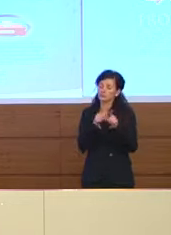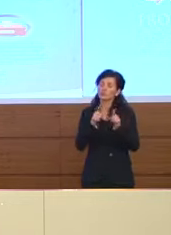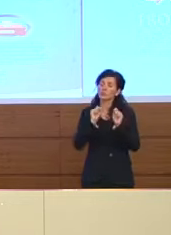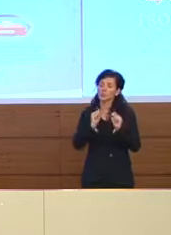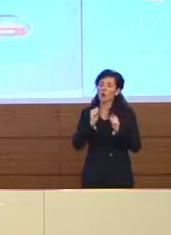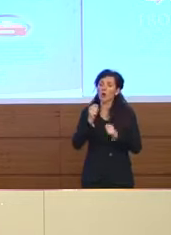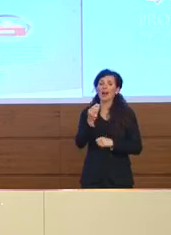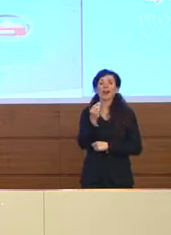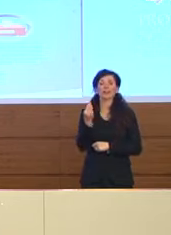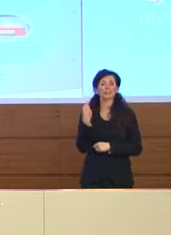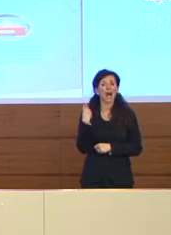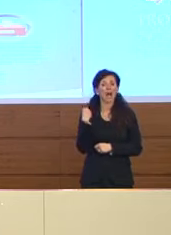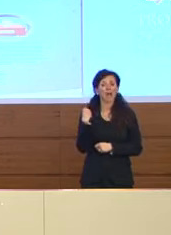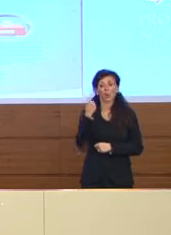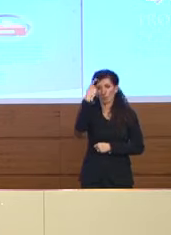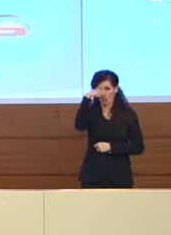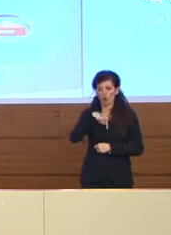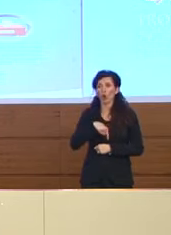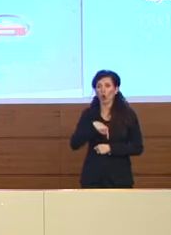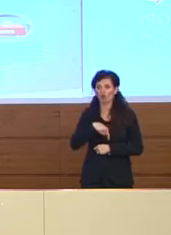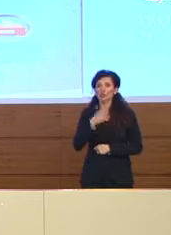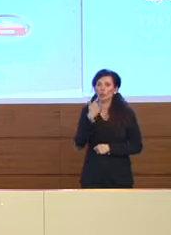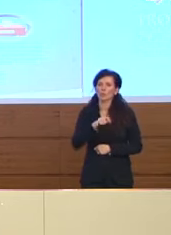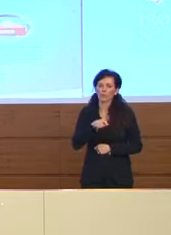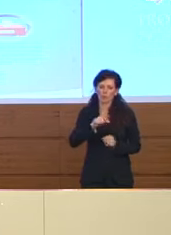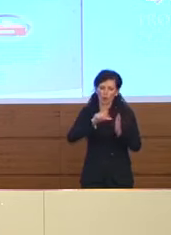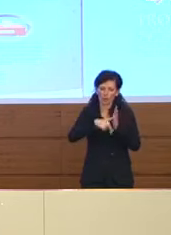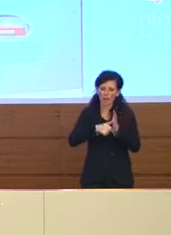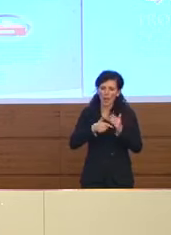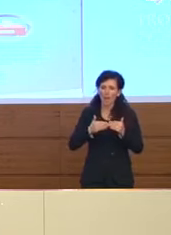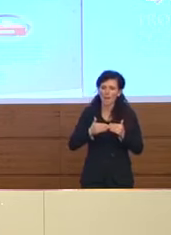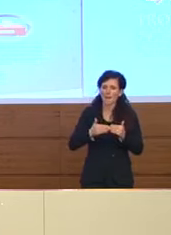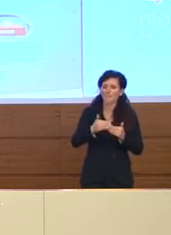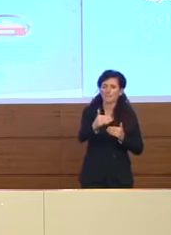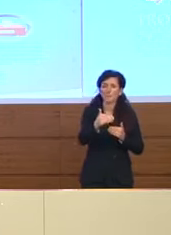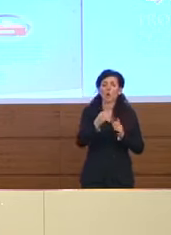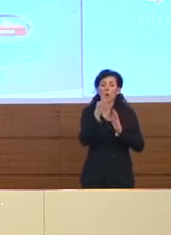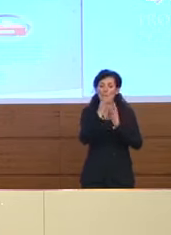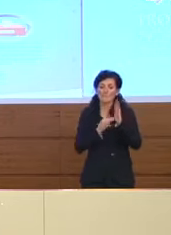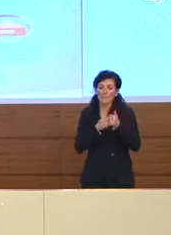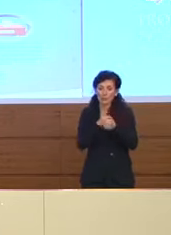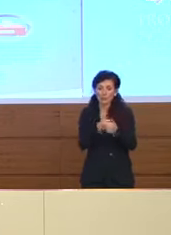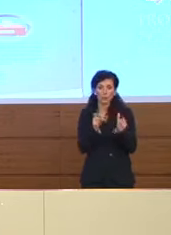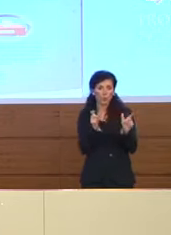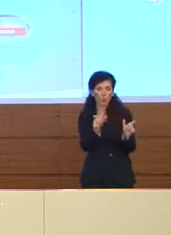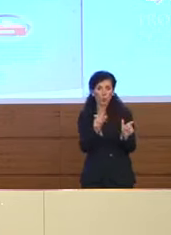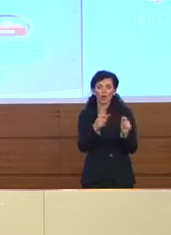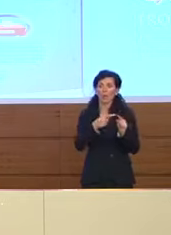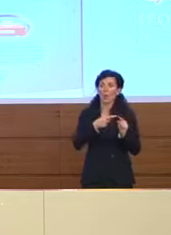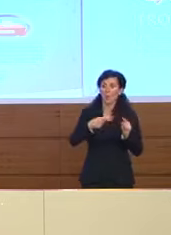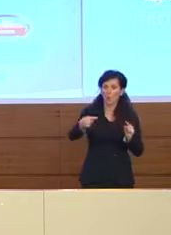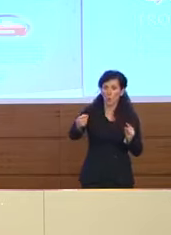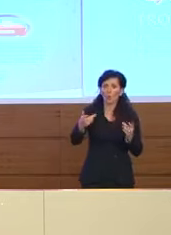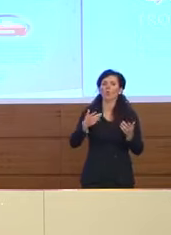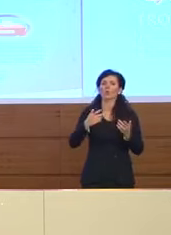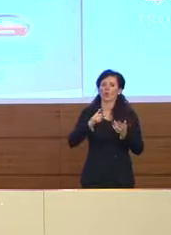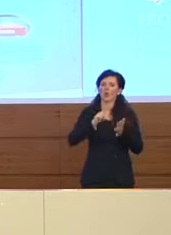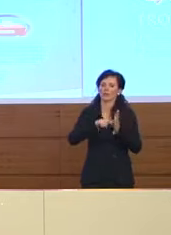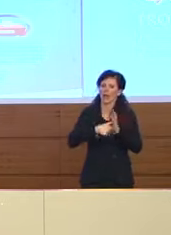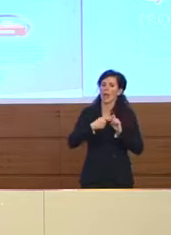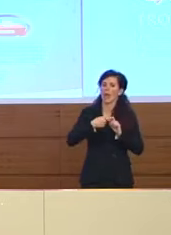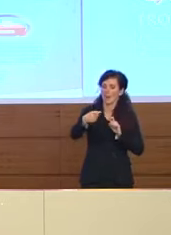prolungamento delle misure sia ben chiaro a tutti che le scelte di